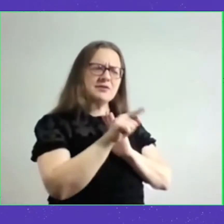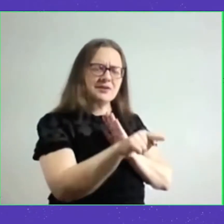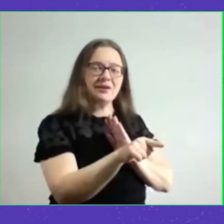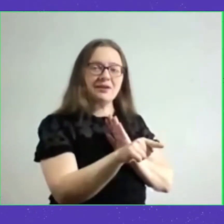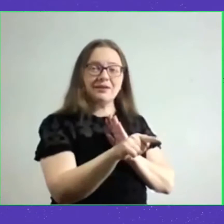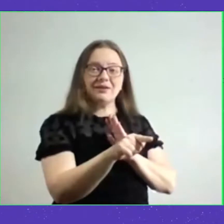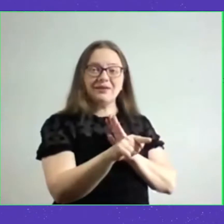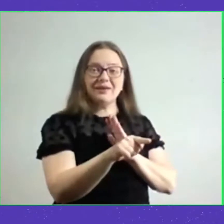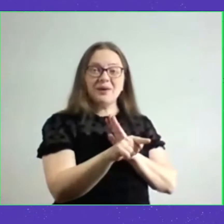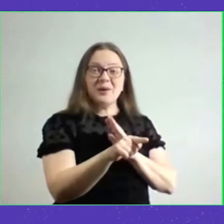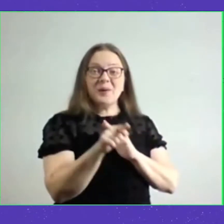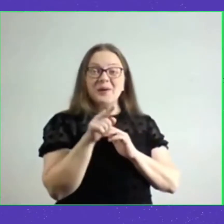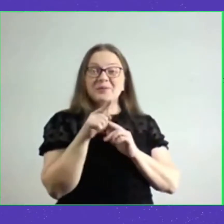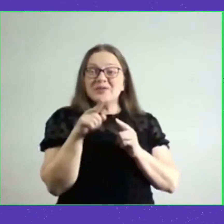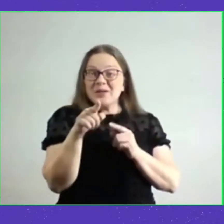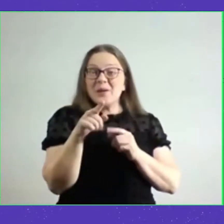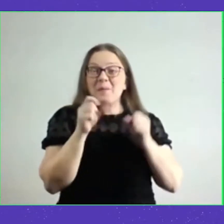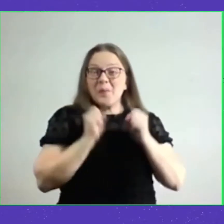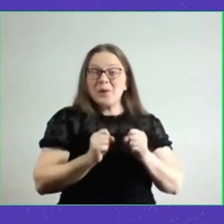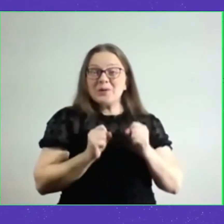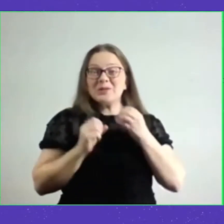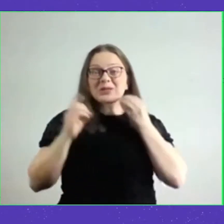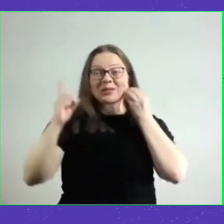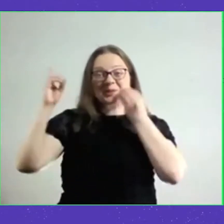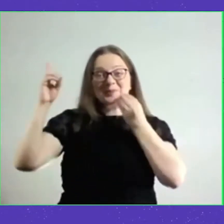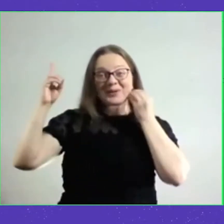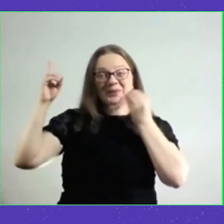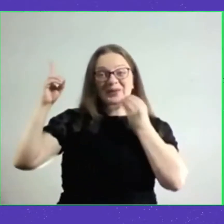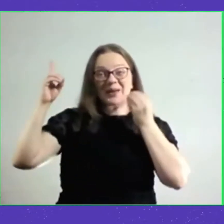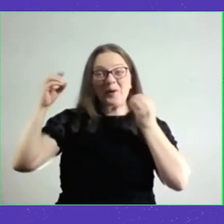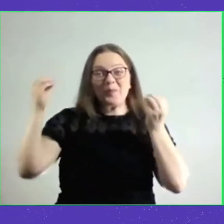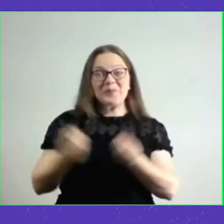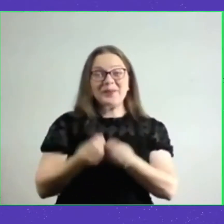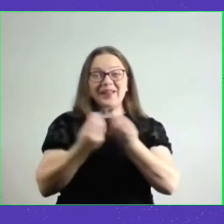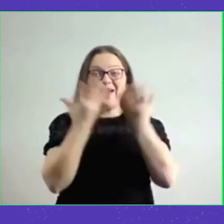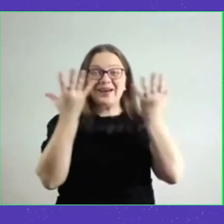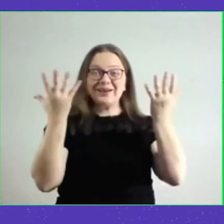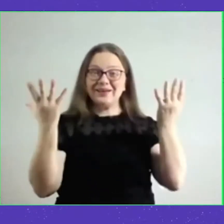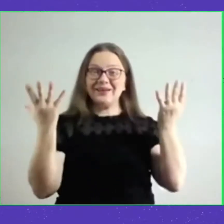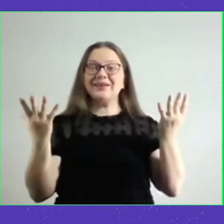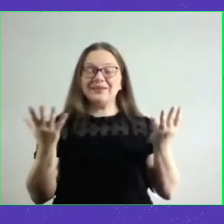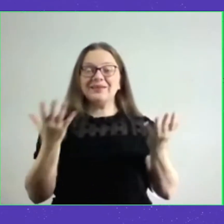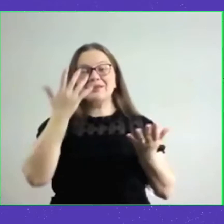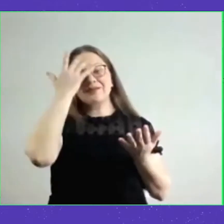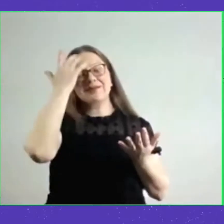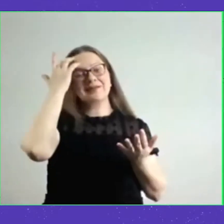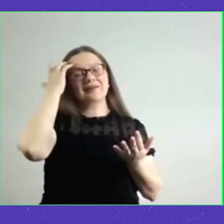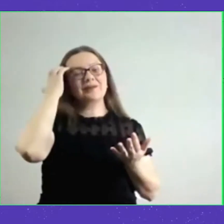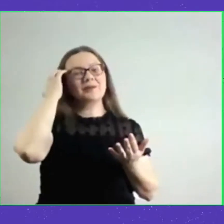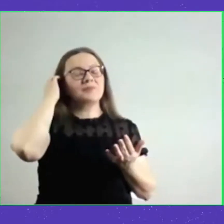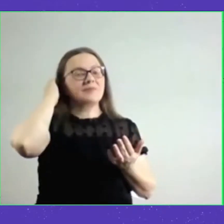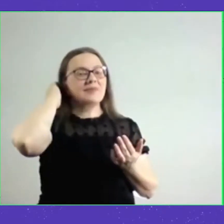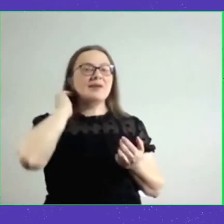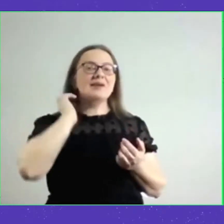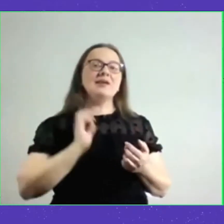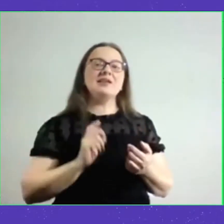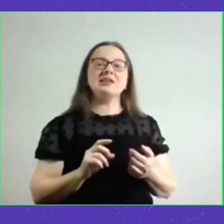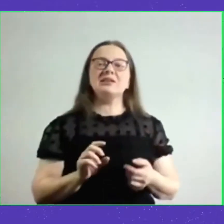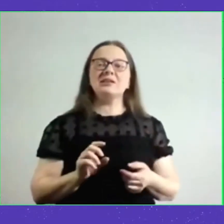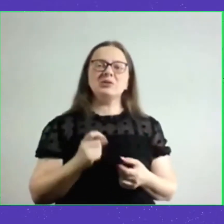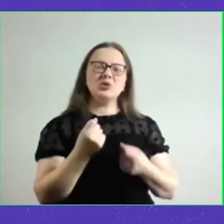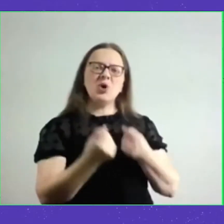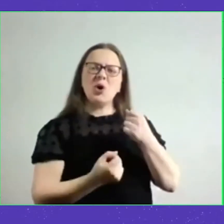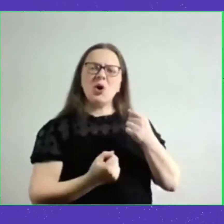Uma porta vai se abrir. E normalmente, irmãos, com raras exceções, as pessoas agradecem